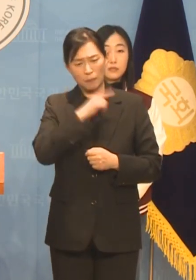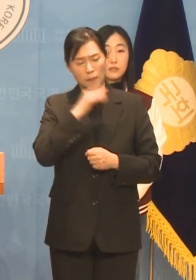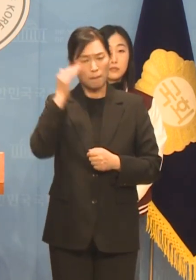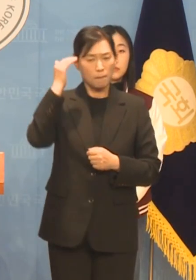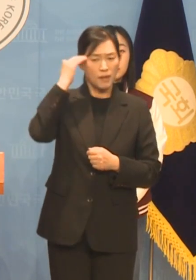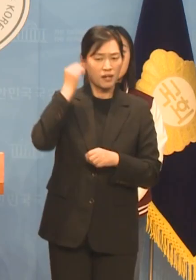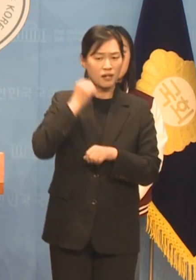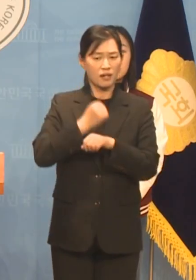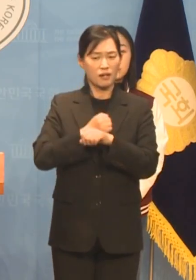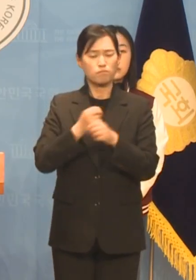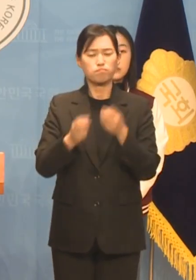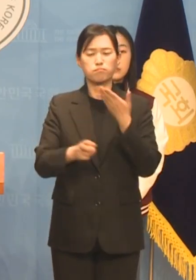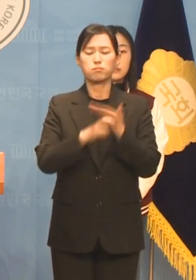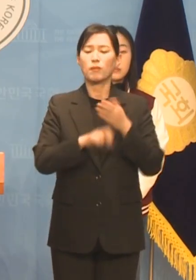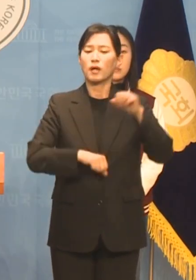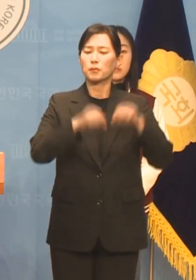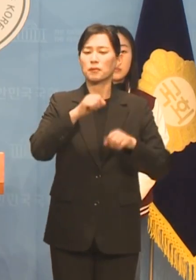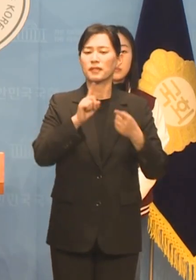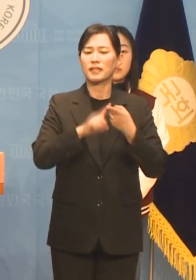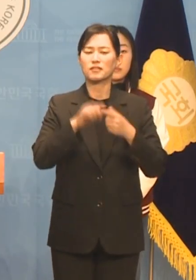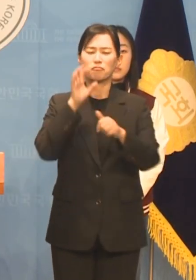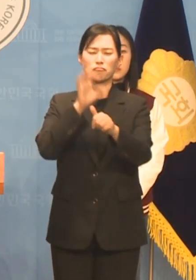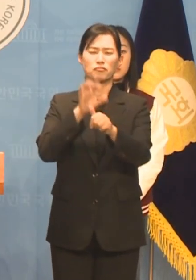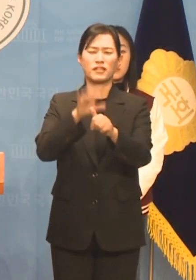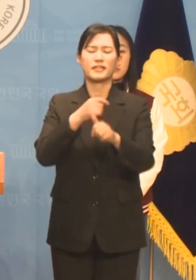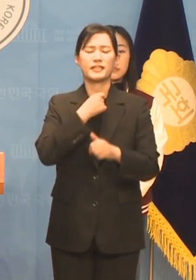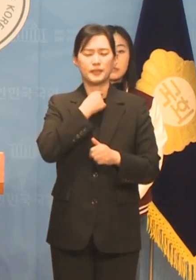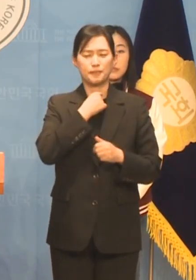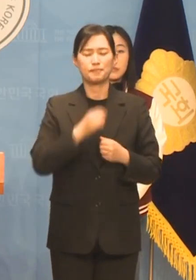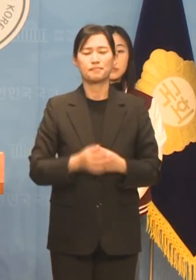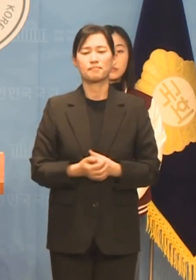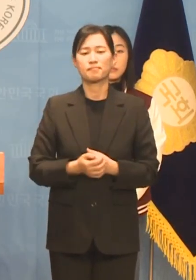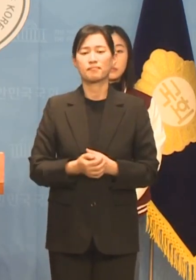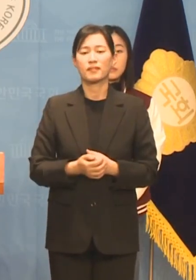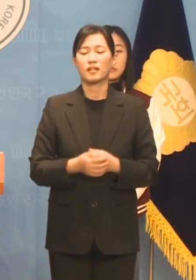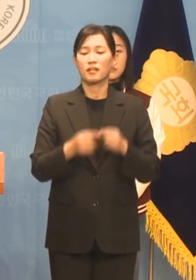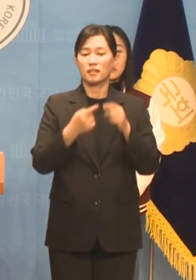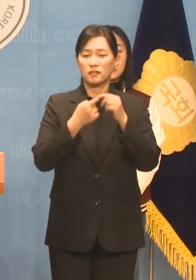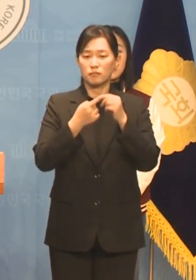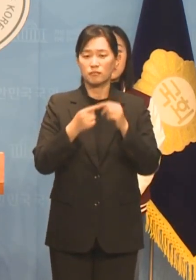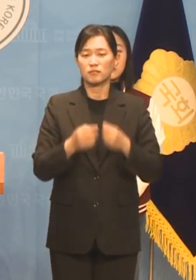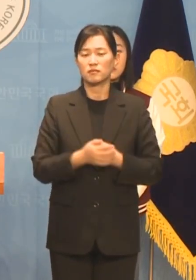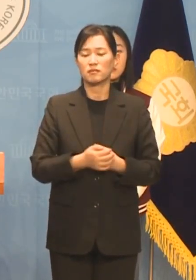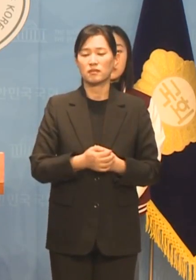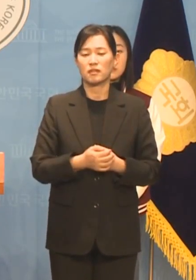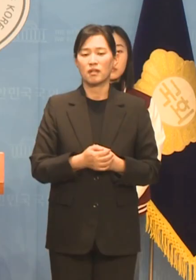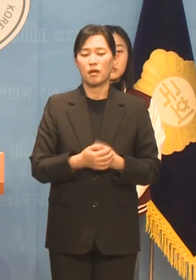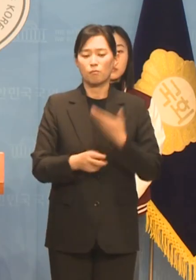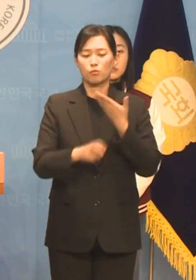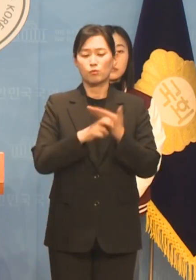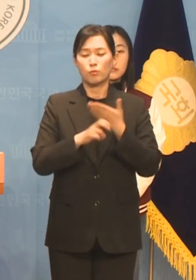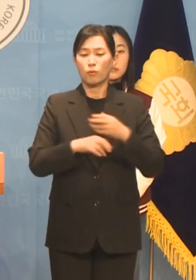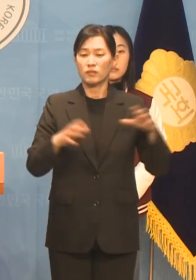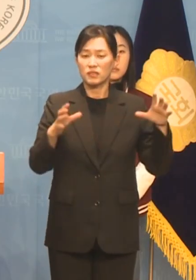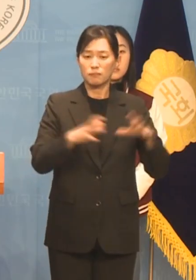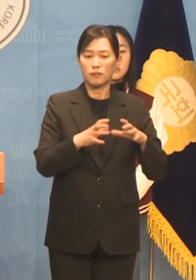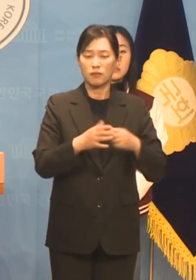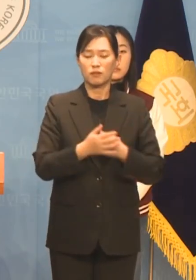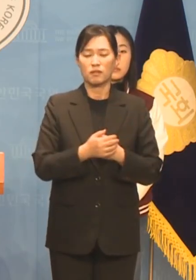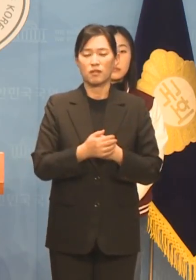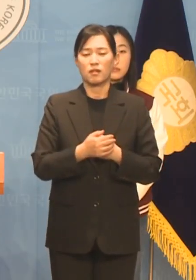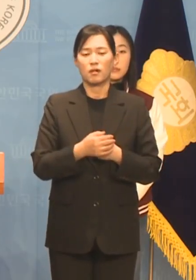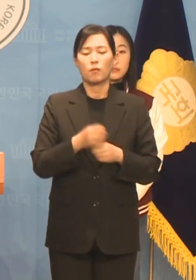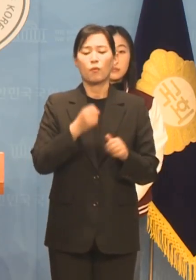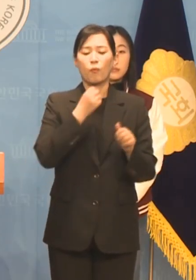방해한 대진연의 불법 행동을 규탄하고자 이 자리에 나왔습니다. 첫 번째, 대진연의 불법 집회를 고발하며 사과를